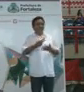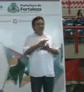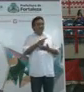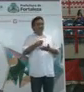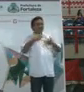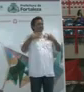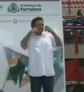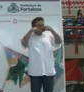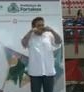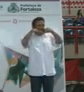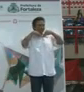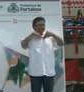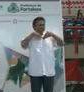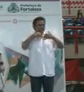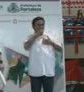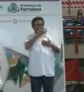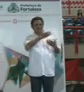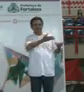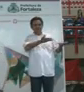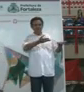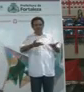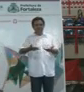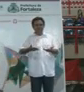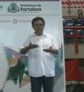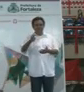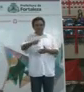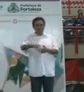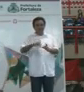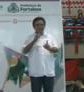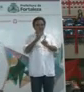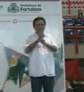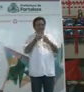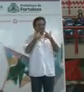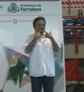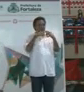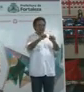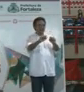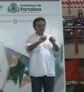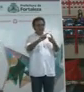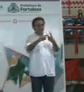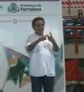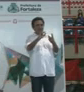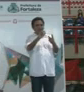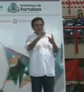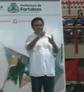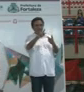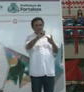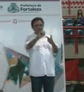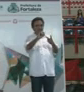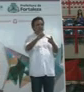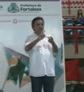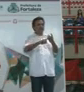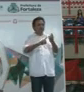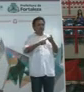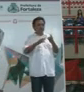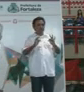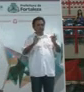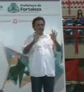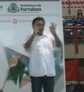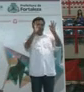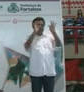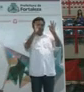né? Sejam todos bem-vindos a mais um encontro nosso de linguagens, códigos e suas tecnologias.